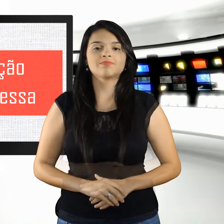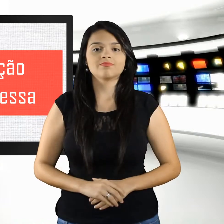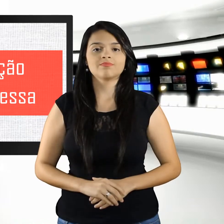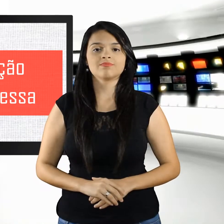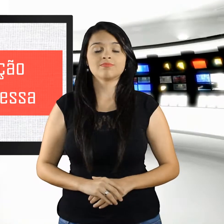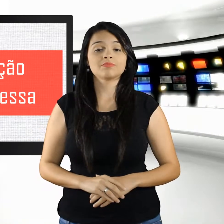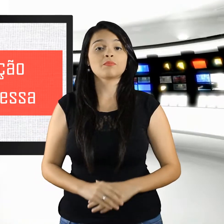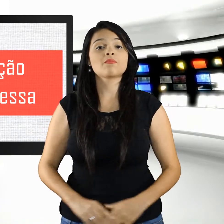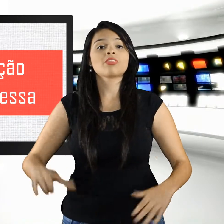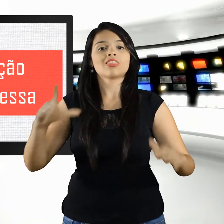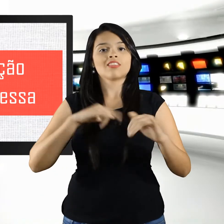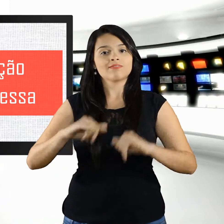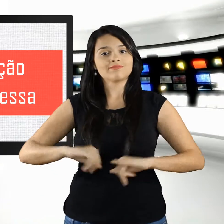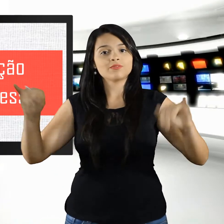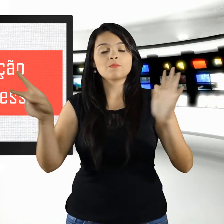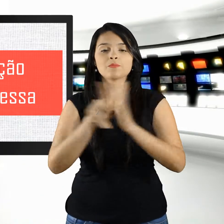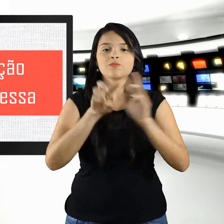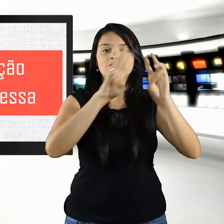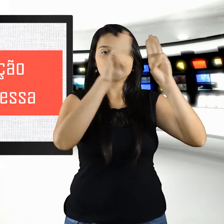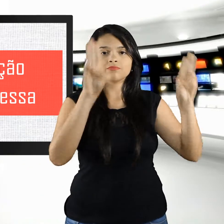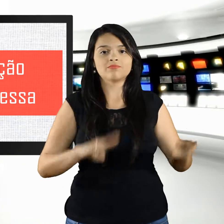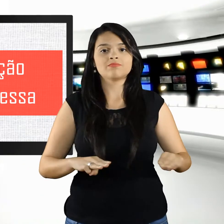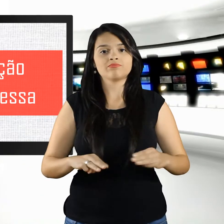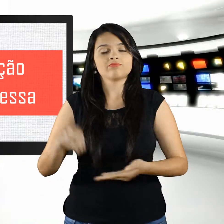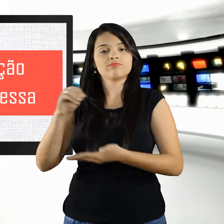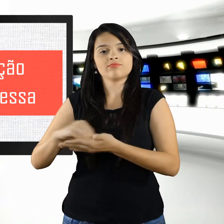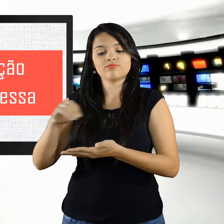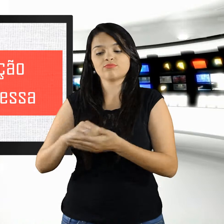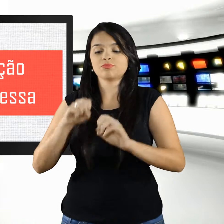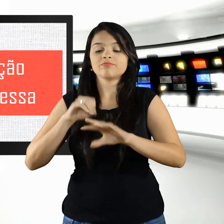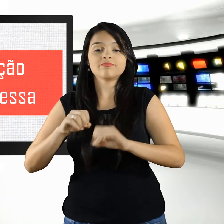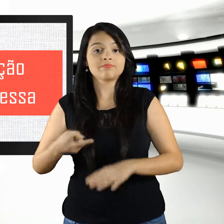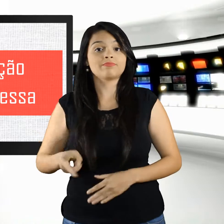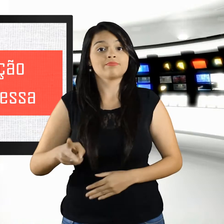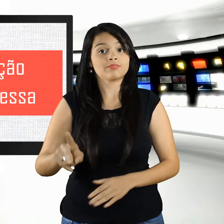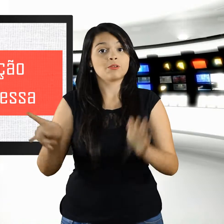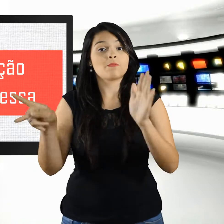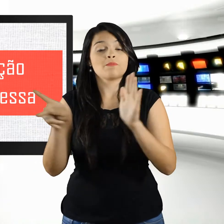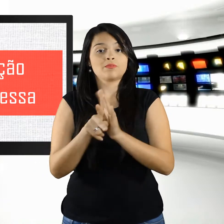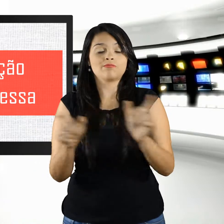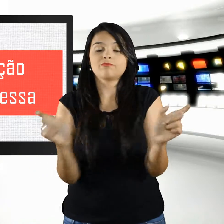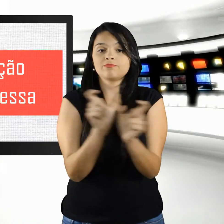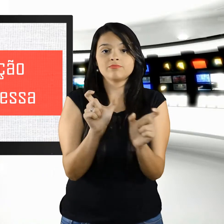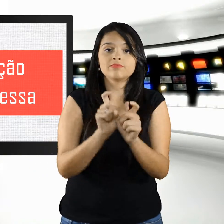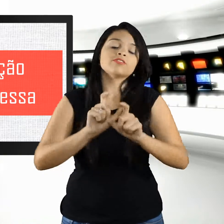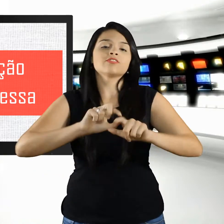Segundo o informe institucional do MEC, a Secretaria de Educação Continuada, Alfabetização, Diversidade e